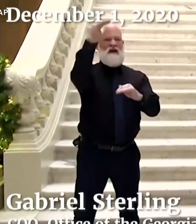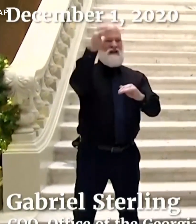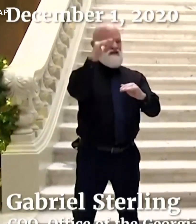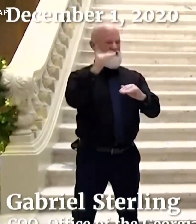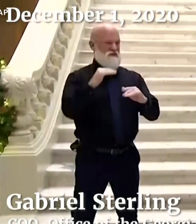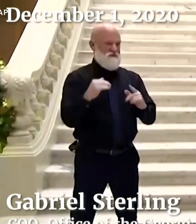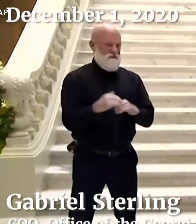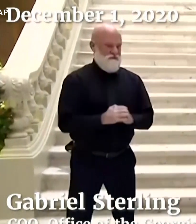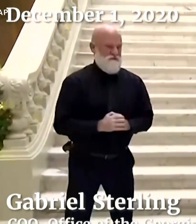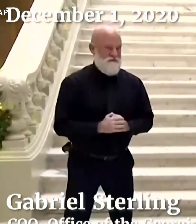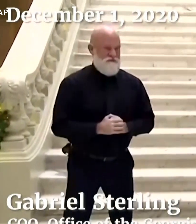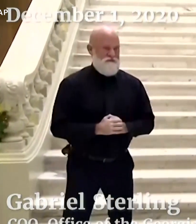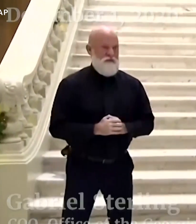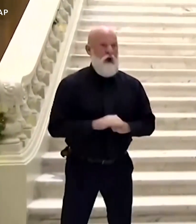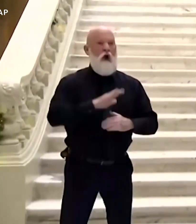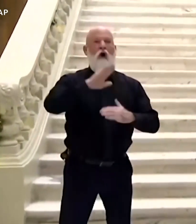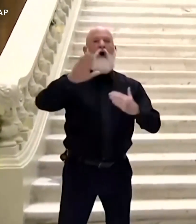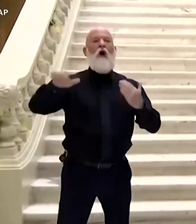All of it.